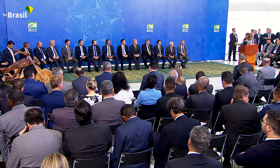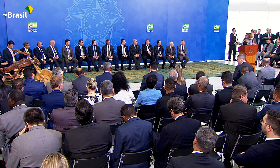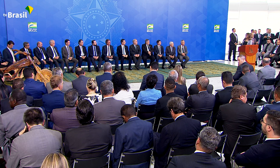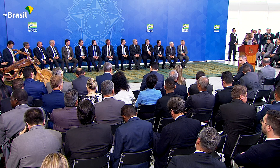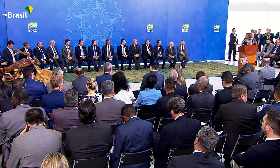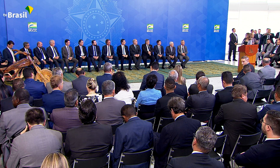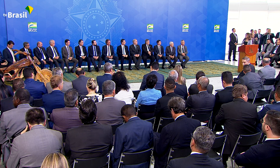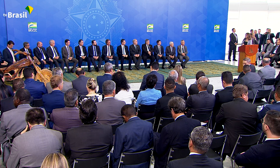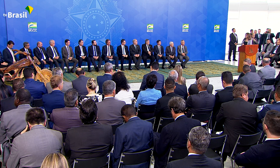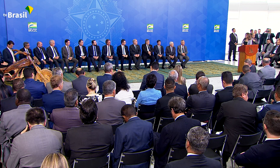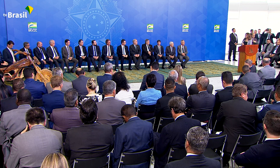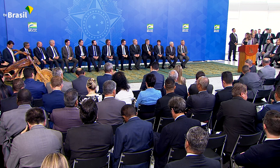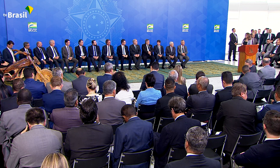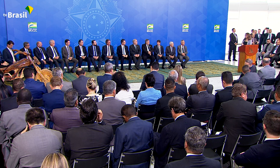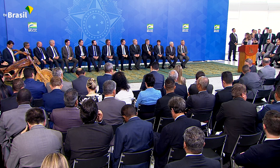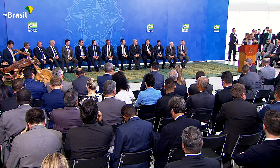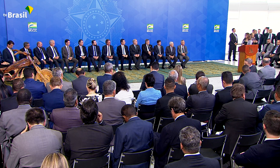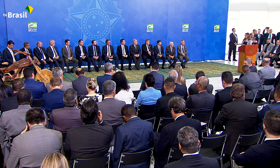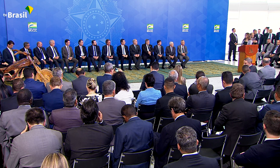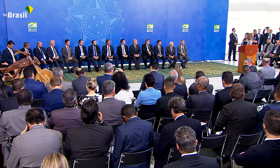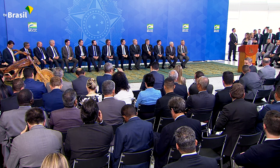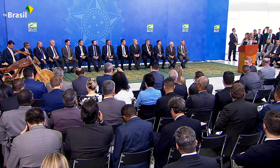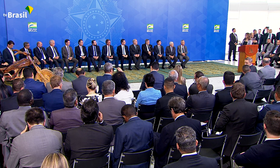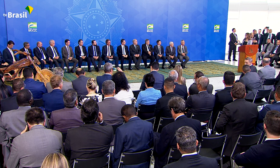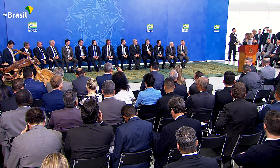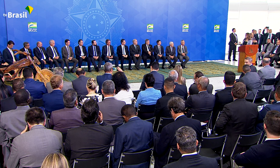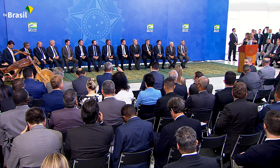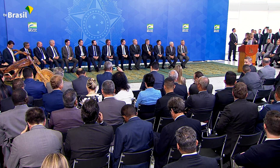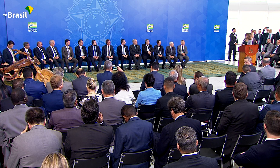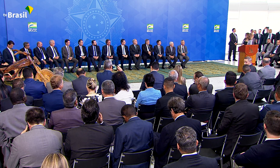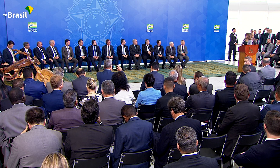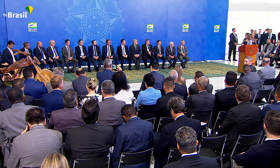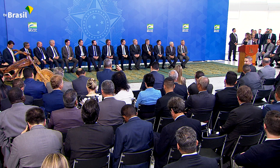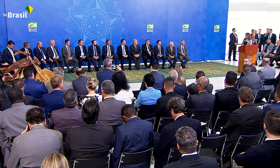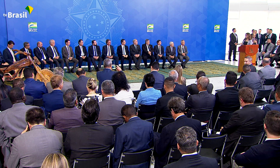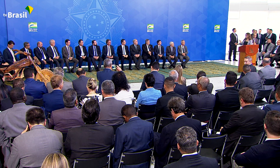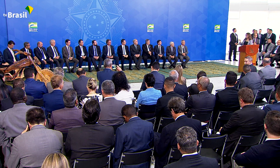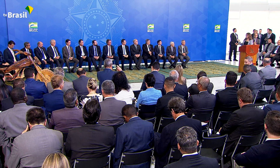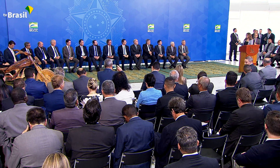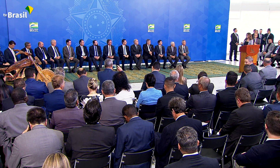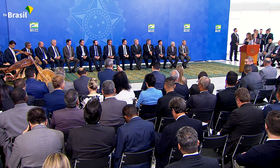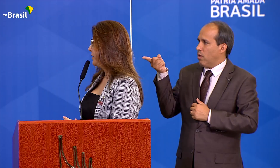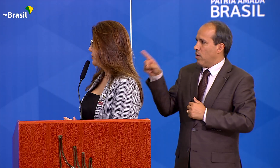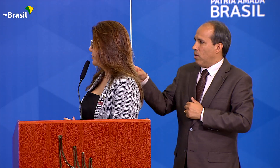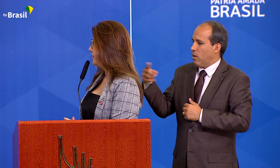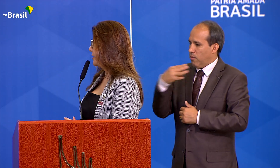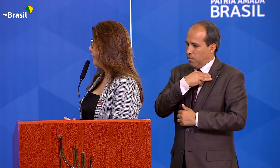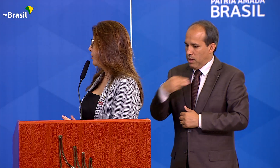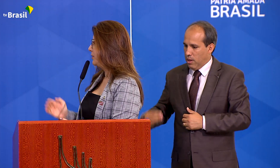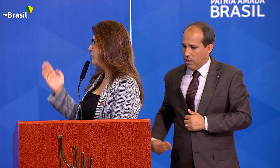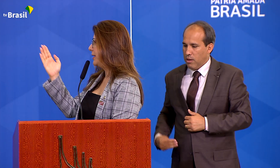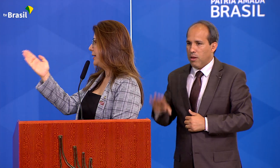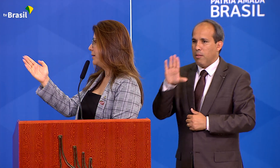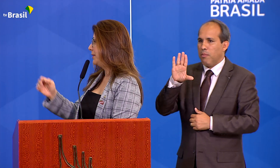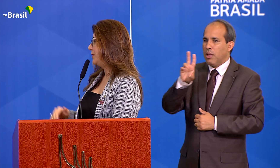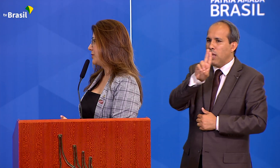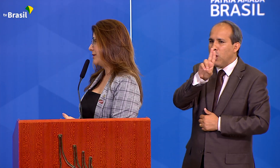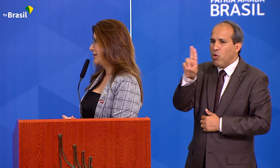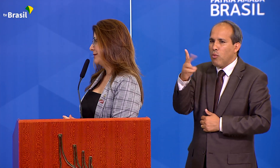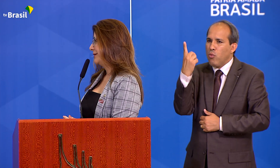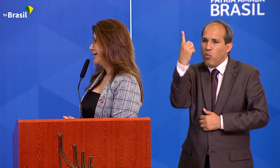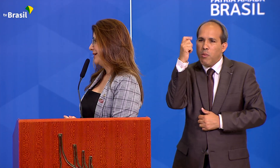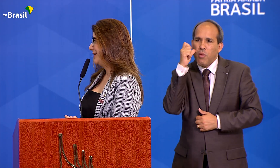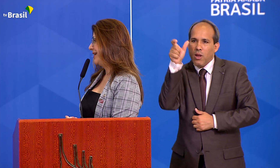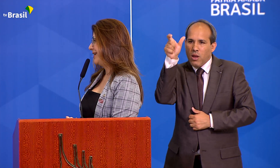presidente da frente parlamentar evangélica Deputado Sóstenes senhores ministros mas eu quero cumprimentar os ministros em nome de uma